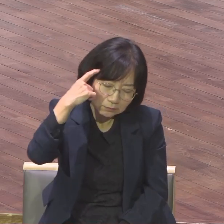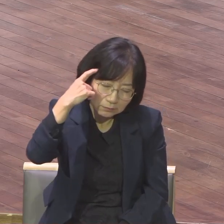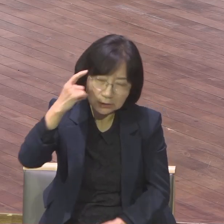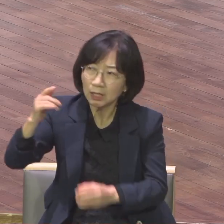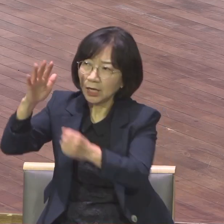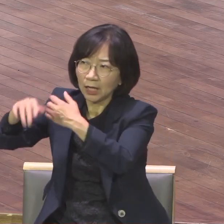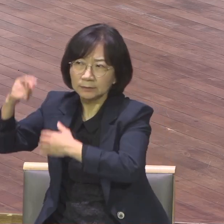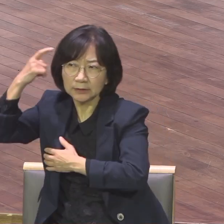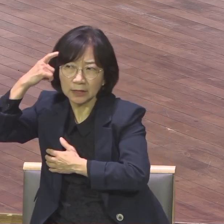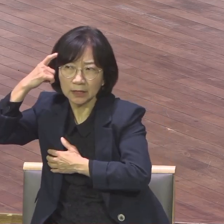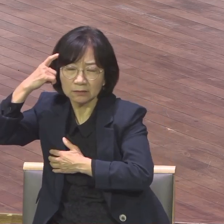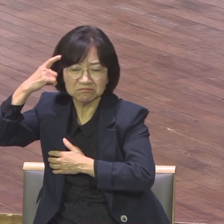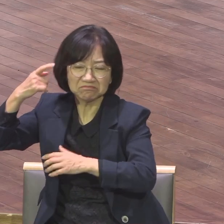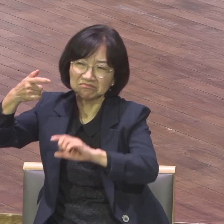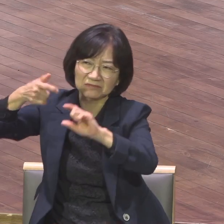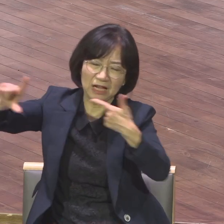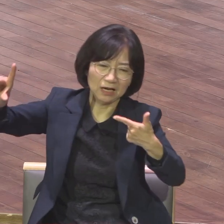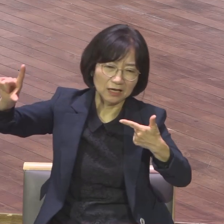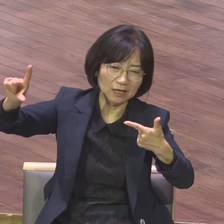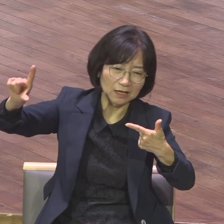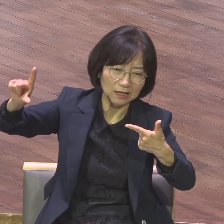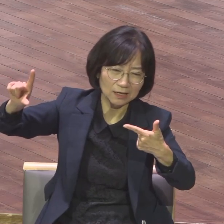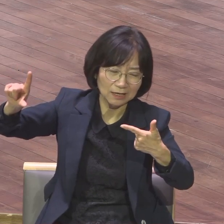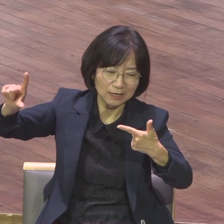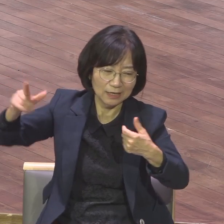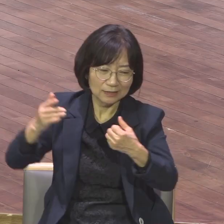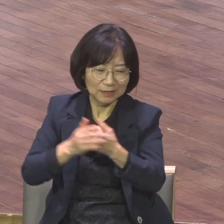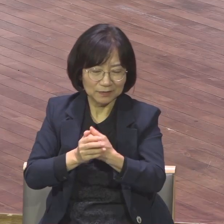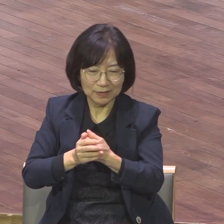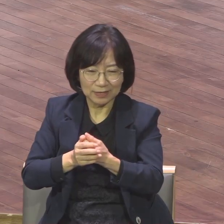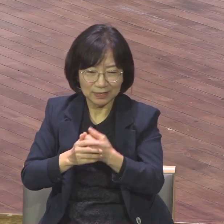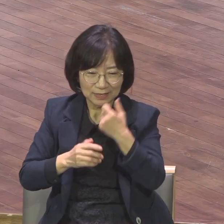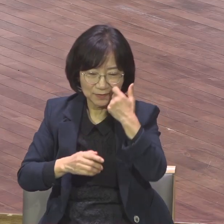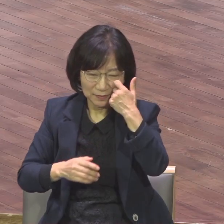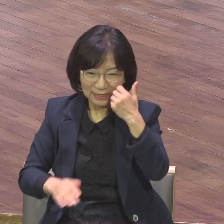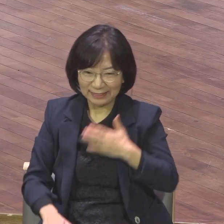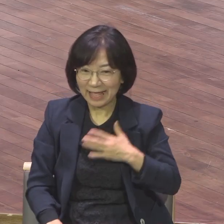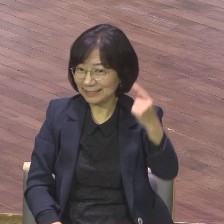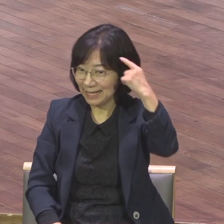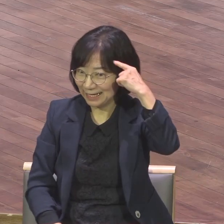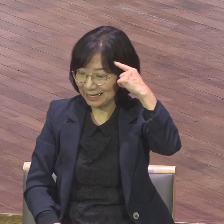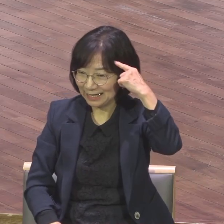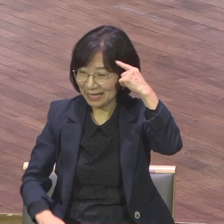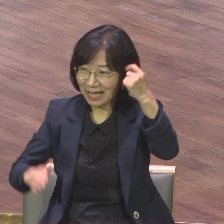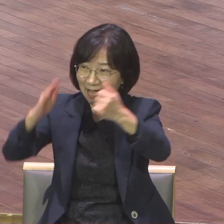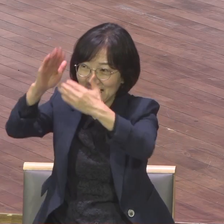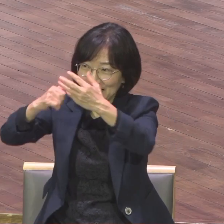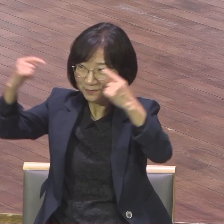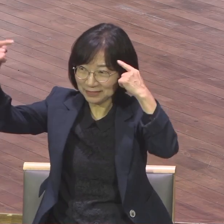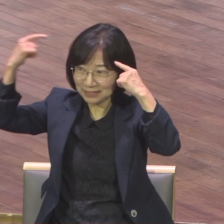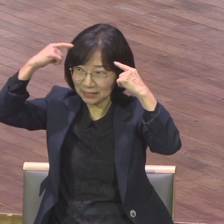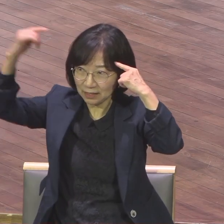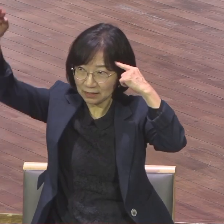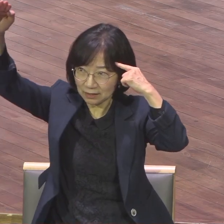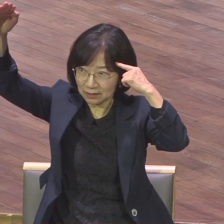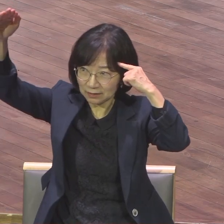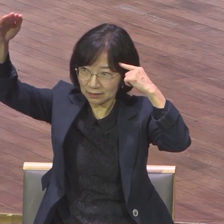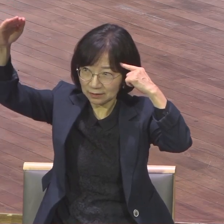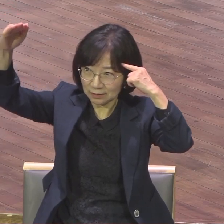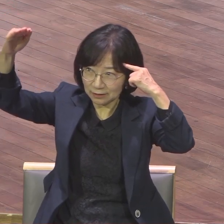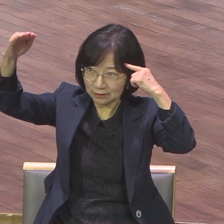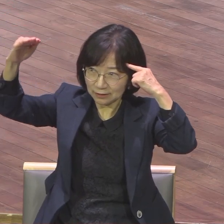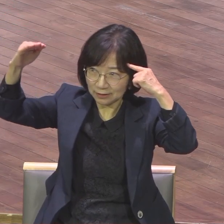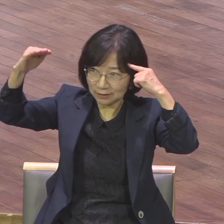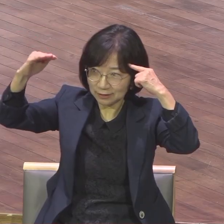생각이 하나님 생각 맞죠? 그래서 성경에 나오는 이 오병이어라든가 뭐 예수님의 죽은 자 살렸다, 뭐